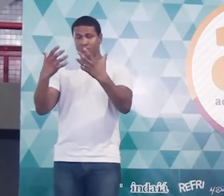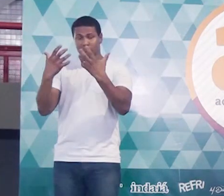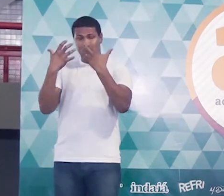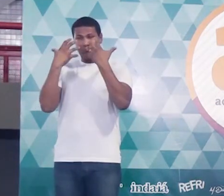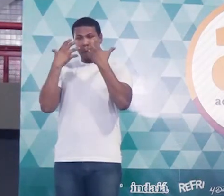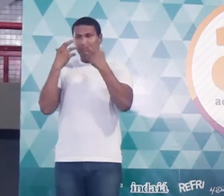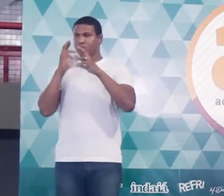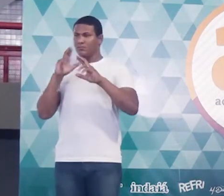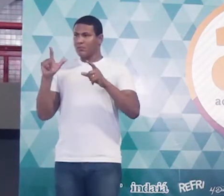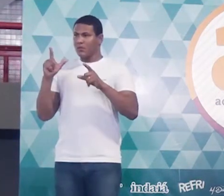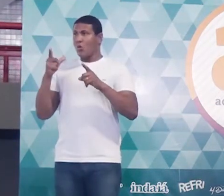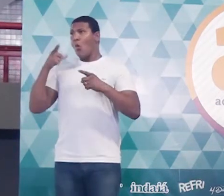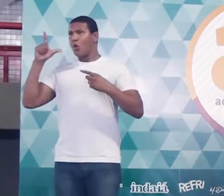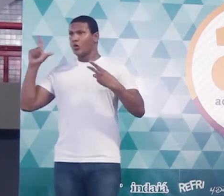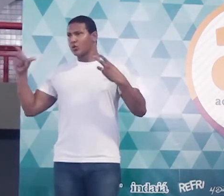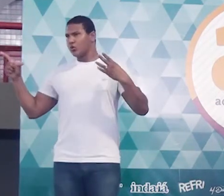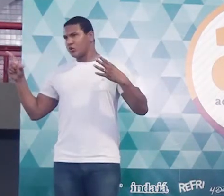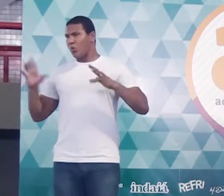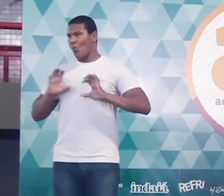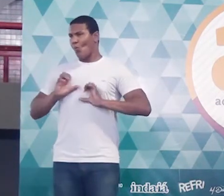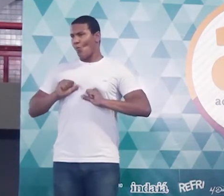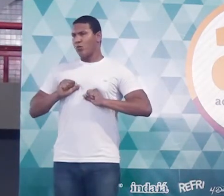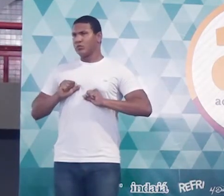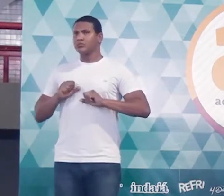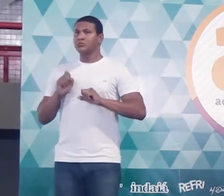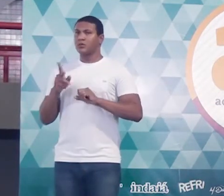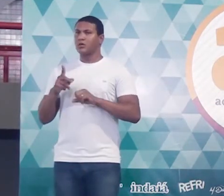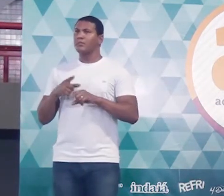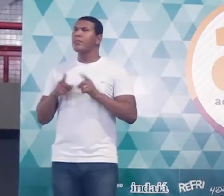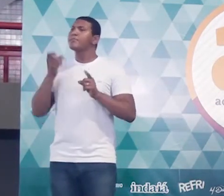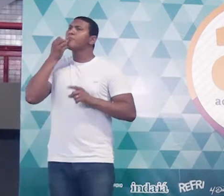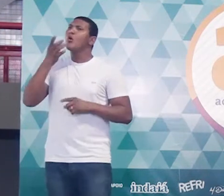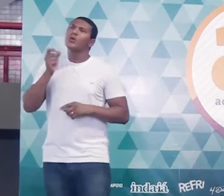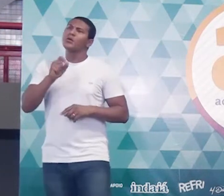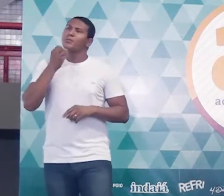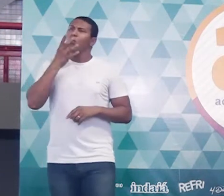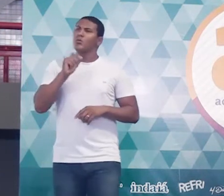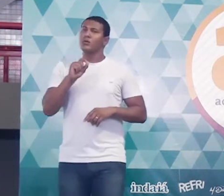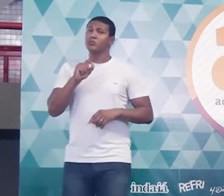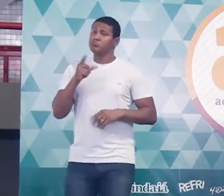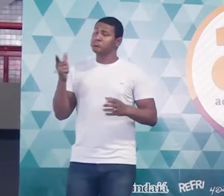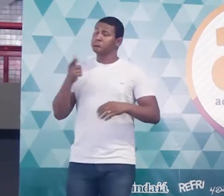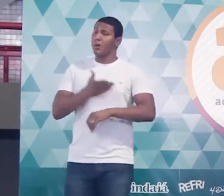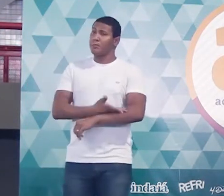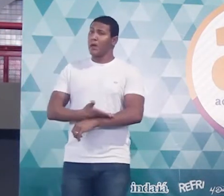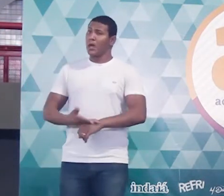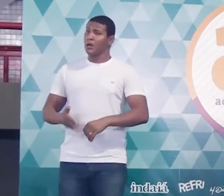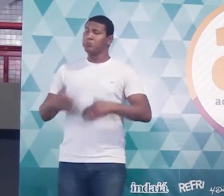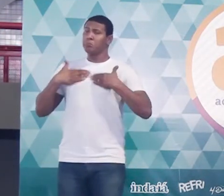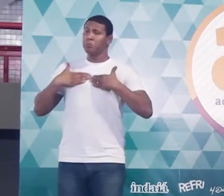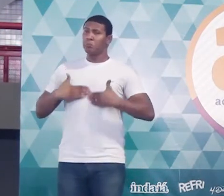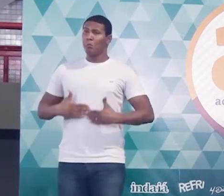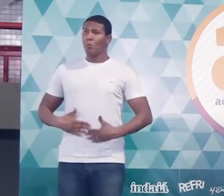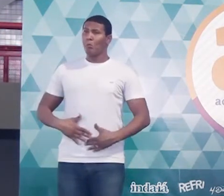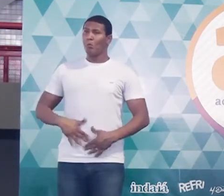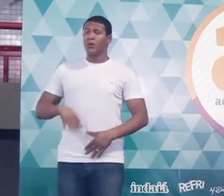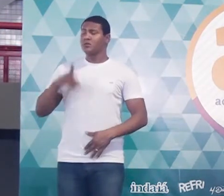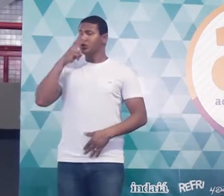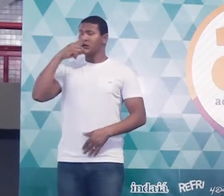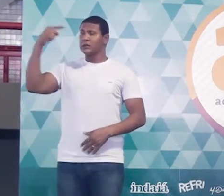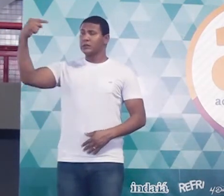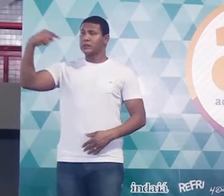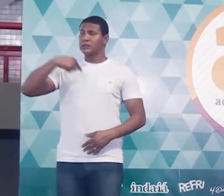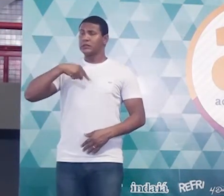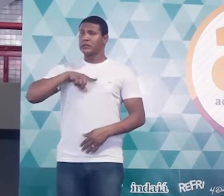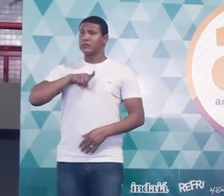absorvidos. Mas então é bom ir com que cor? Branca. Porque a branca, ela reflete mais. Inclusive tem uma questão